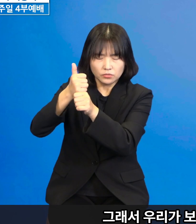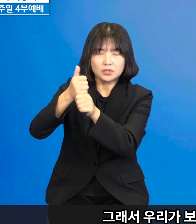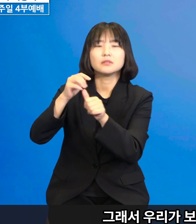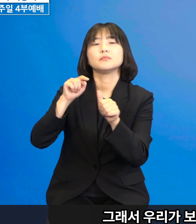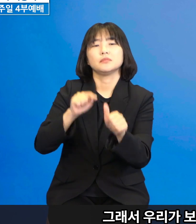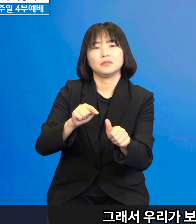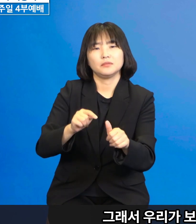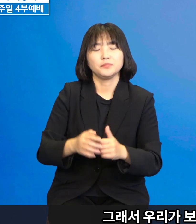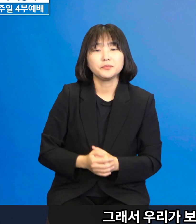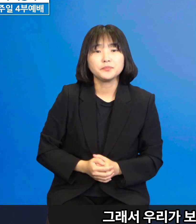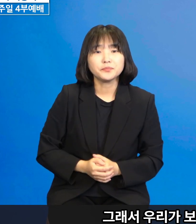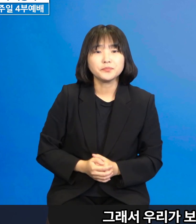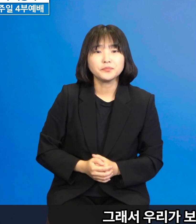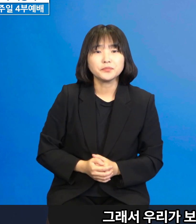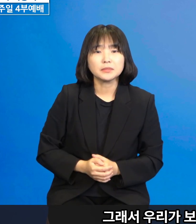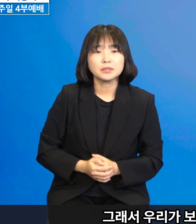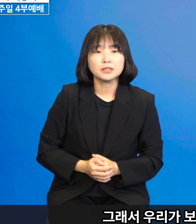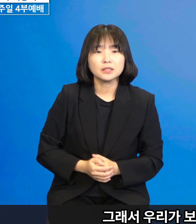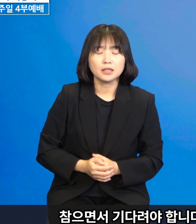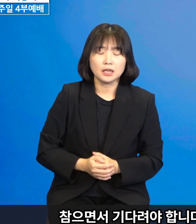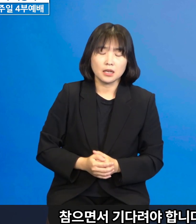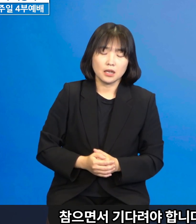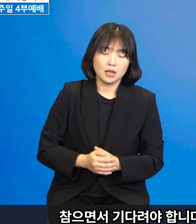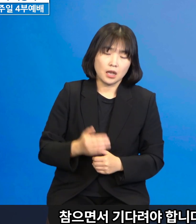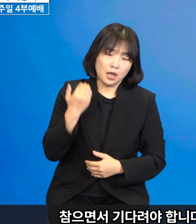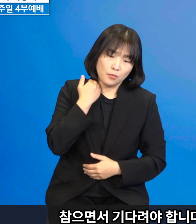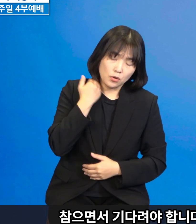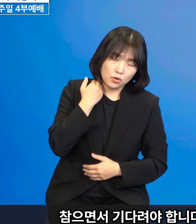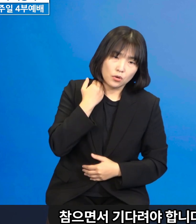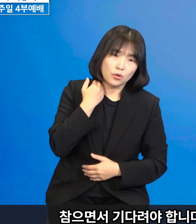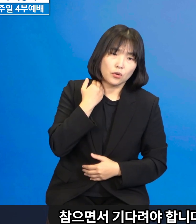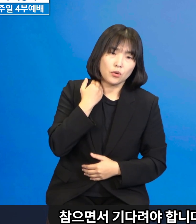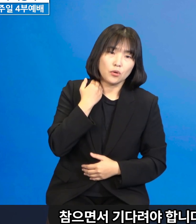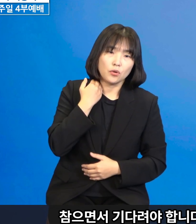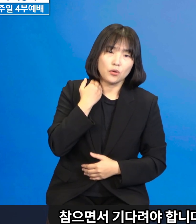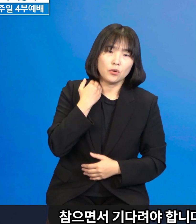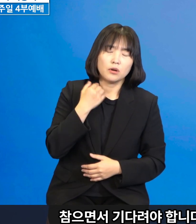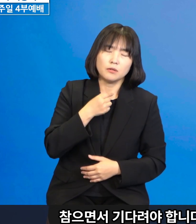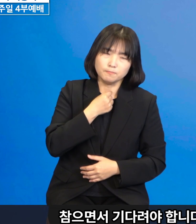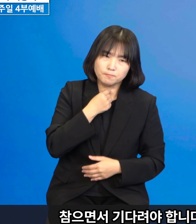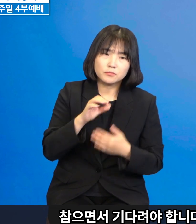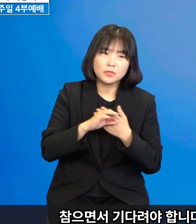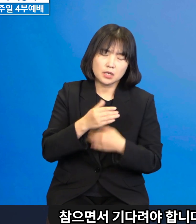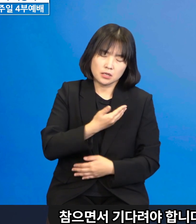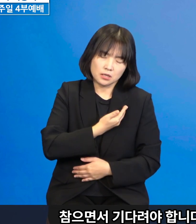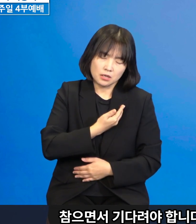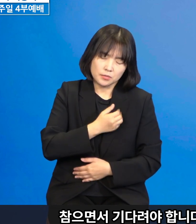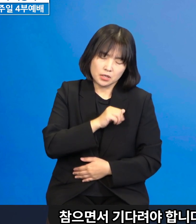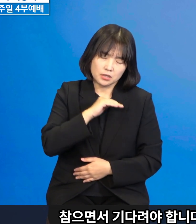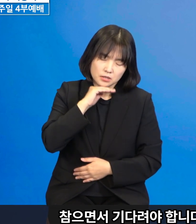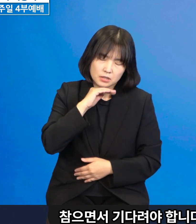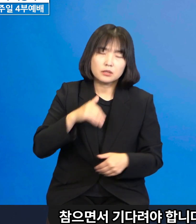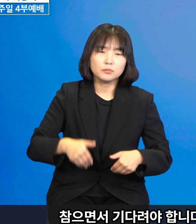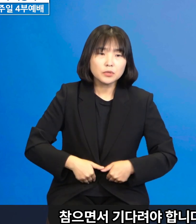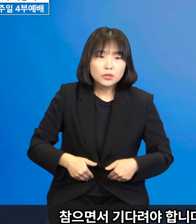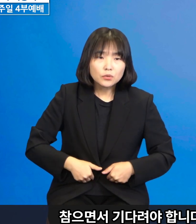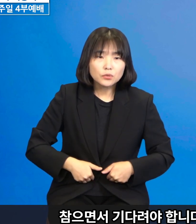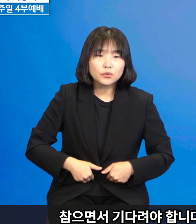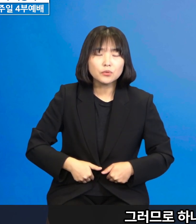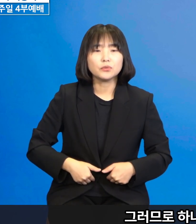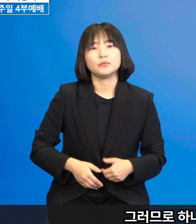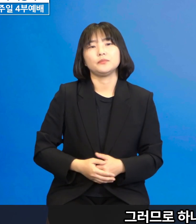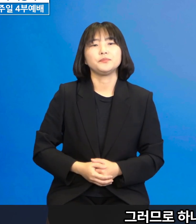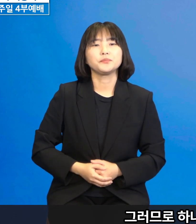거예요. 그래서 우리가 보이지 않는 것을 바라면 참으면서 기다려야 합니다 라고 하면서 그 뒤에